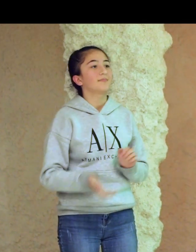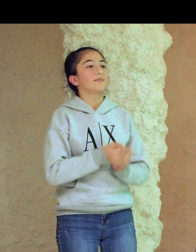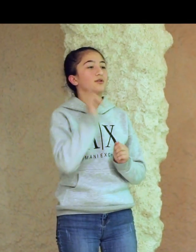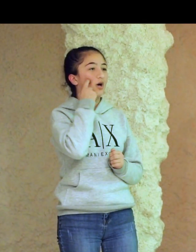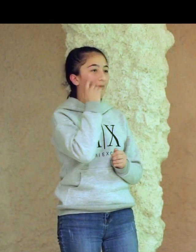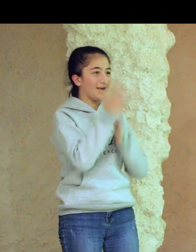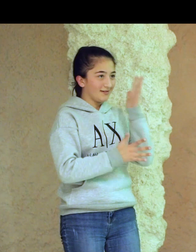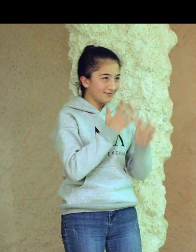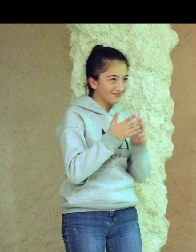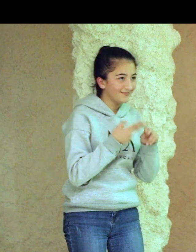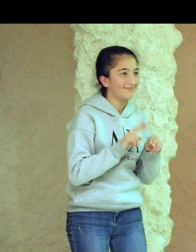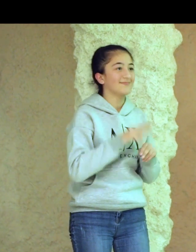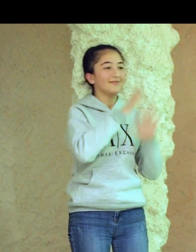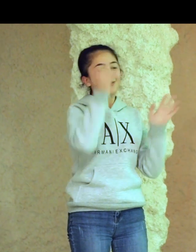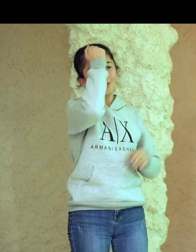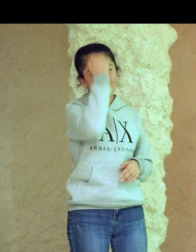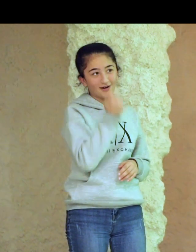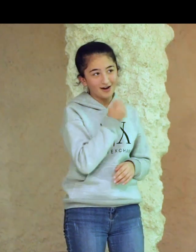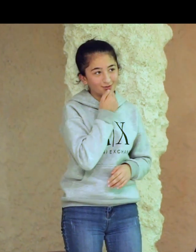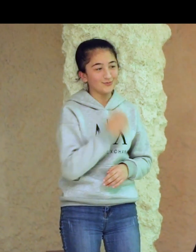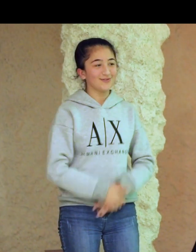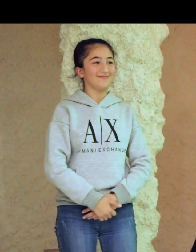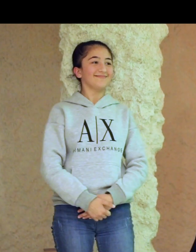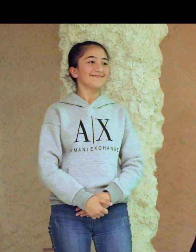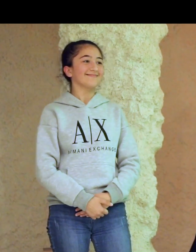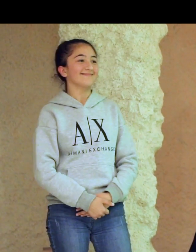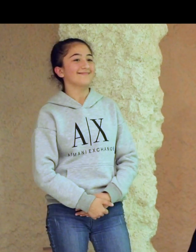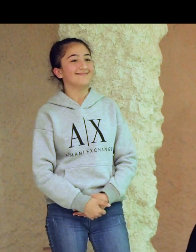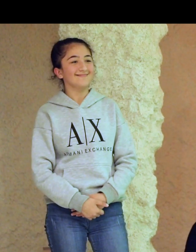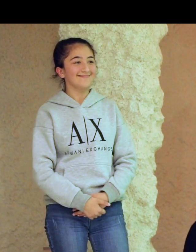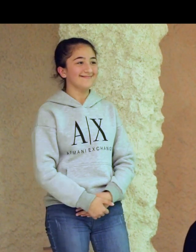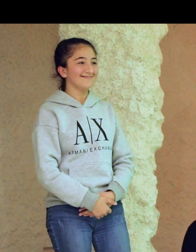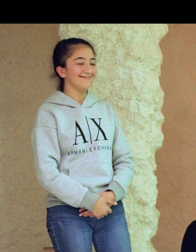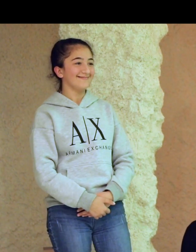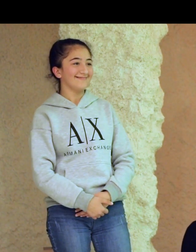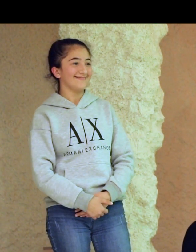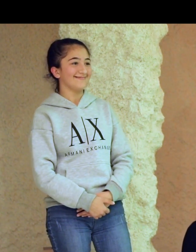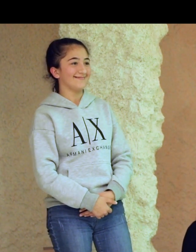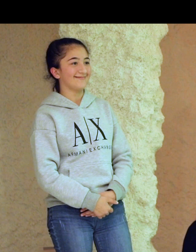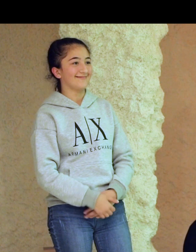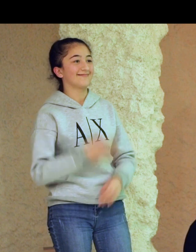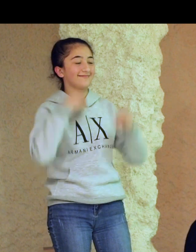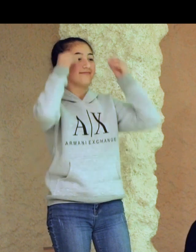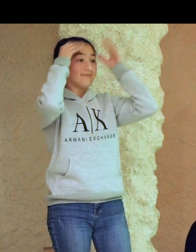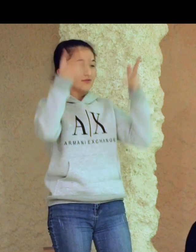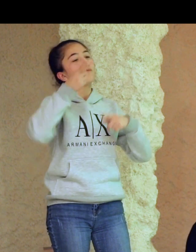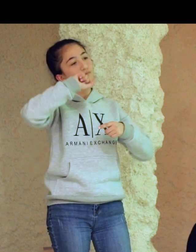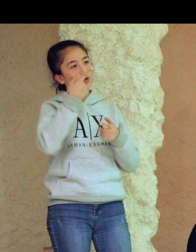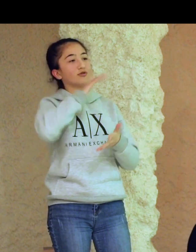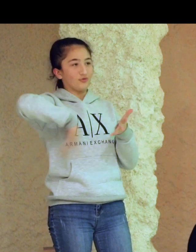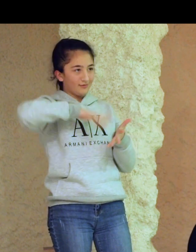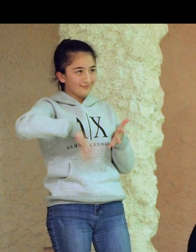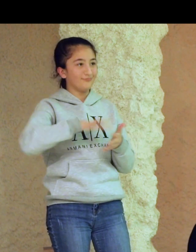վիճակից դուրս եկա։ Շնորհակալություն նաև Զուբեյդային, որ օգնեց այս ամենը հասկանալ ու ընկալել։